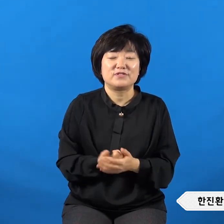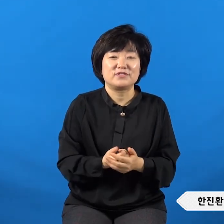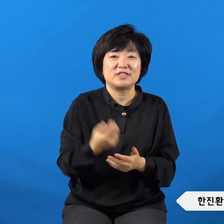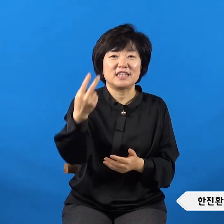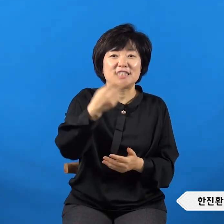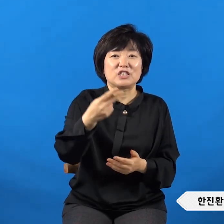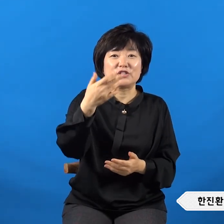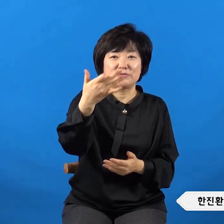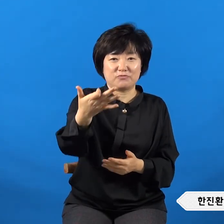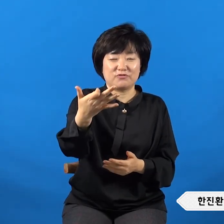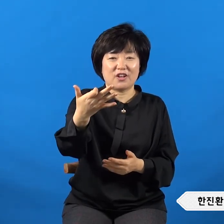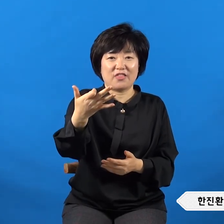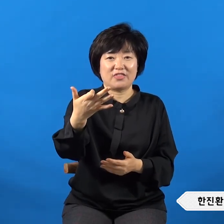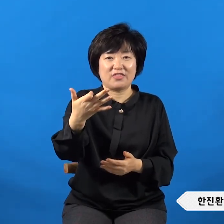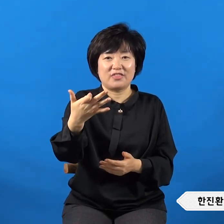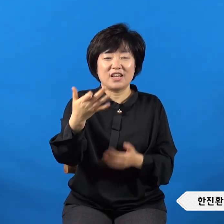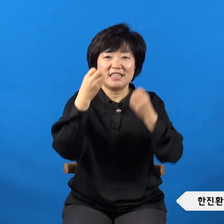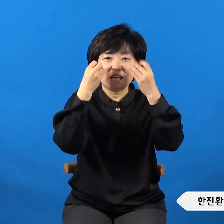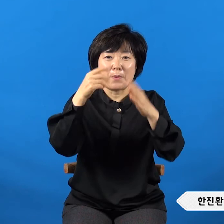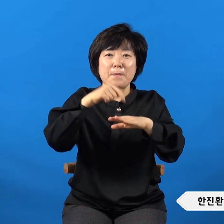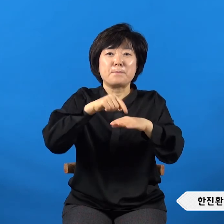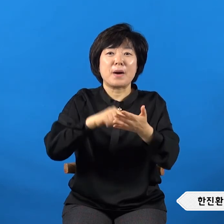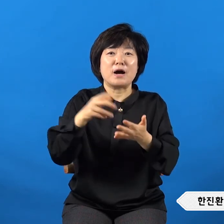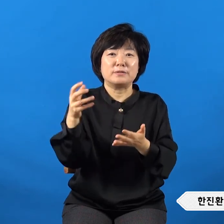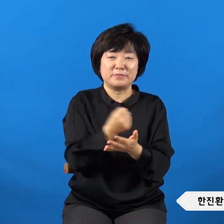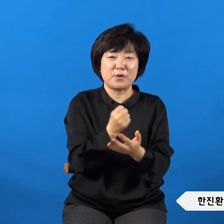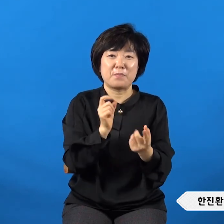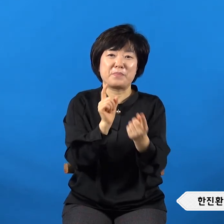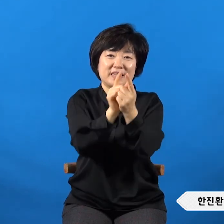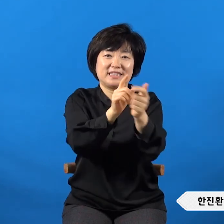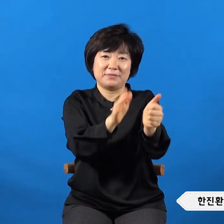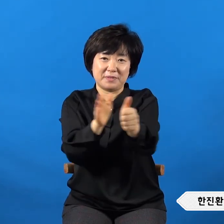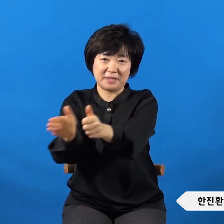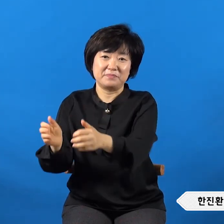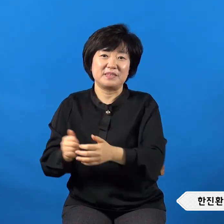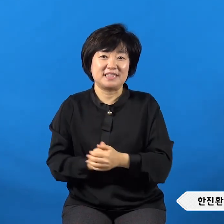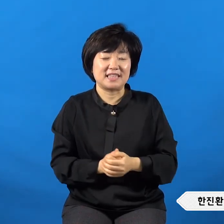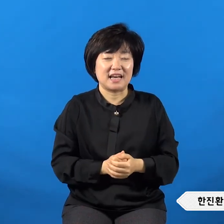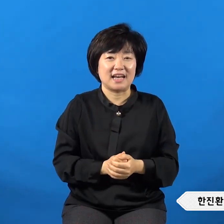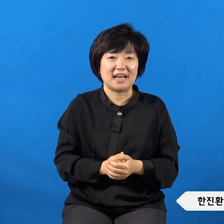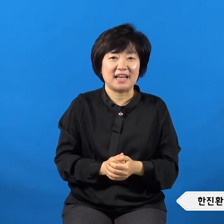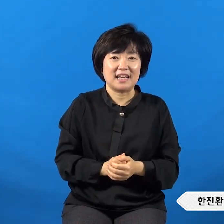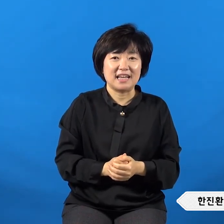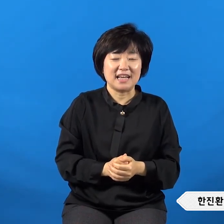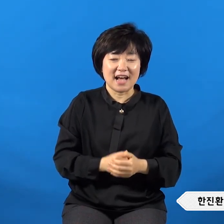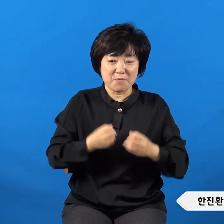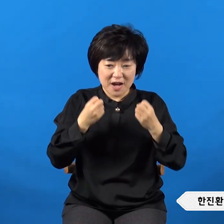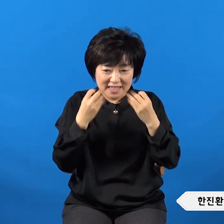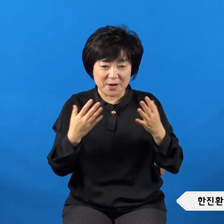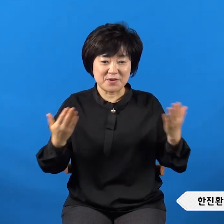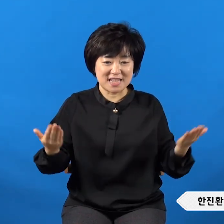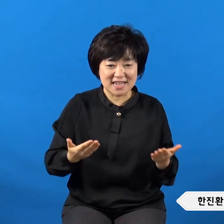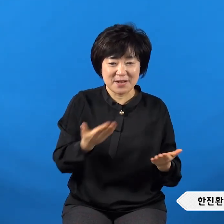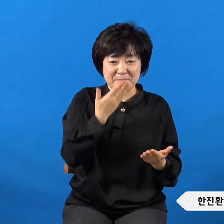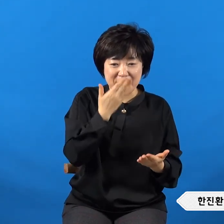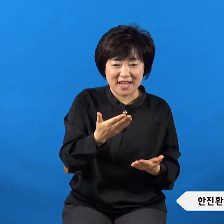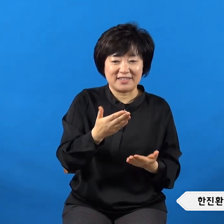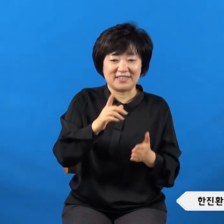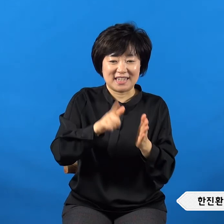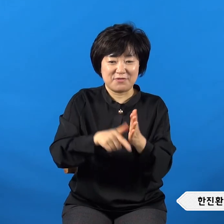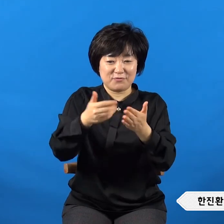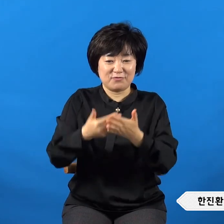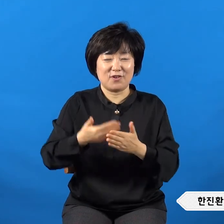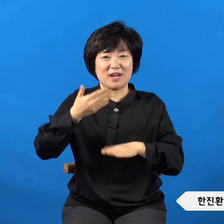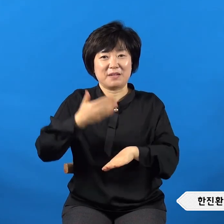여러분, 2019년을 새로운 마음으로 맞으시기를 바랍니다. 또 한 번 일할 수 있는 기회를 주신